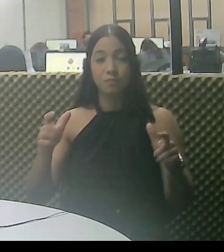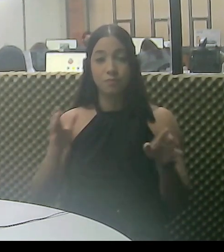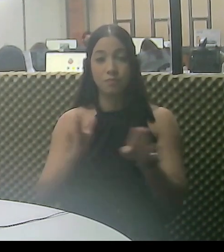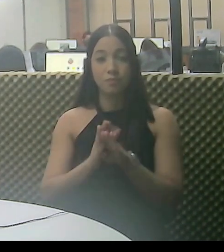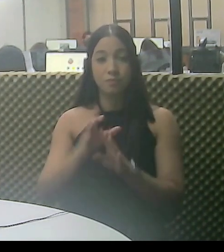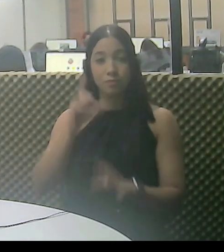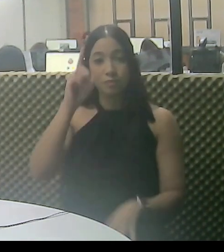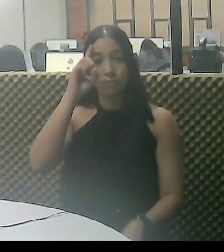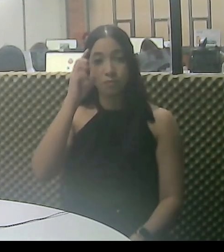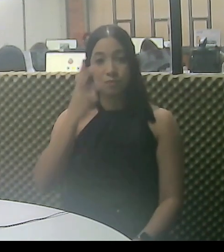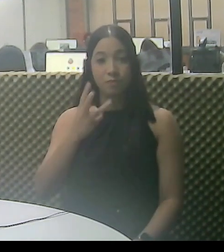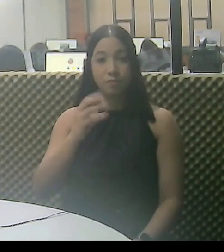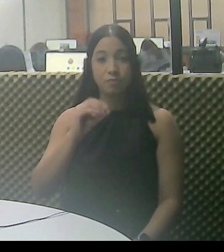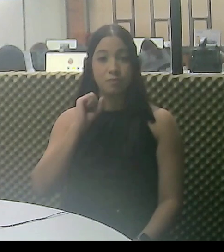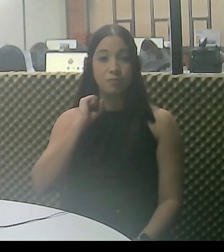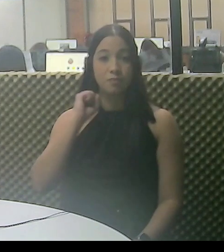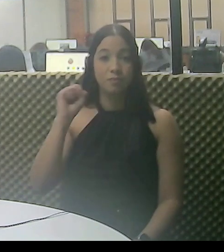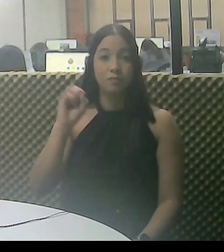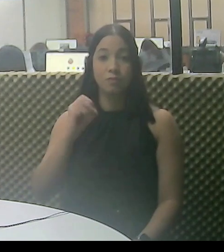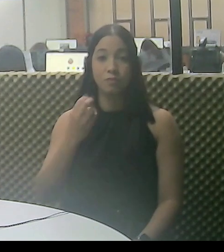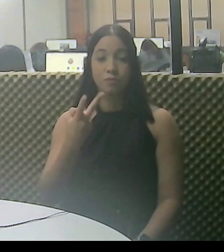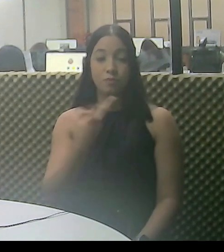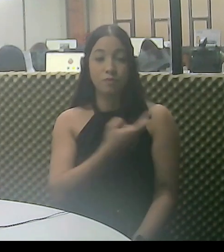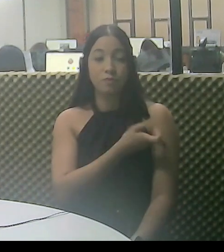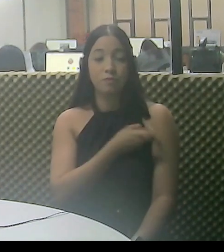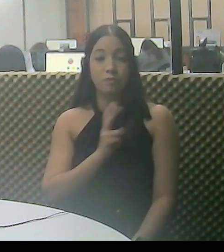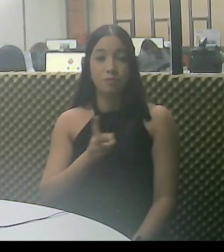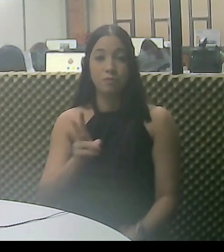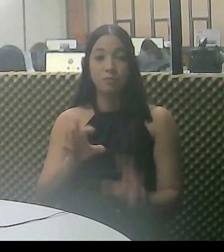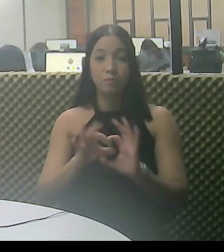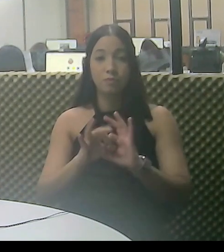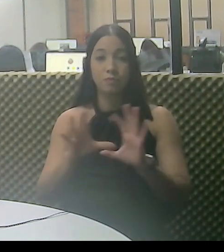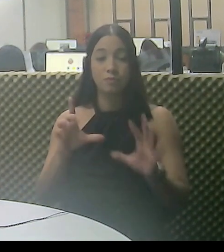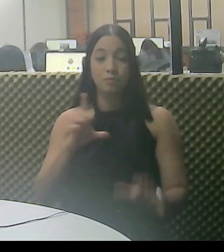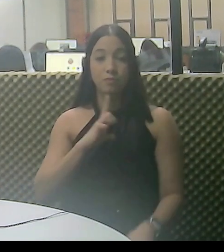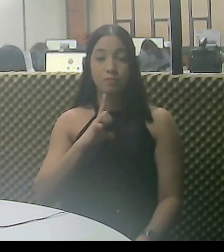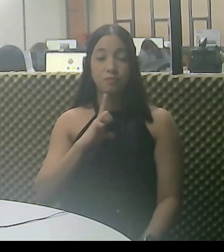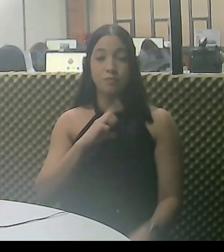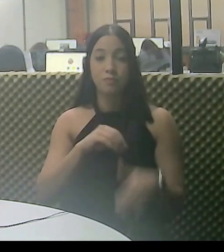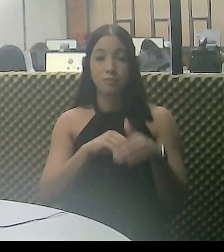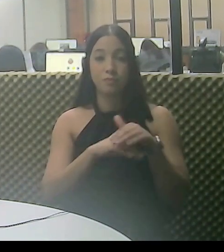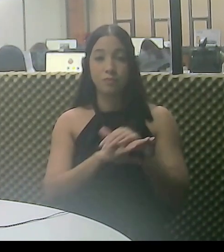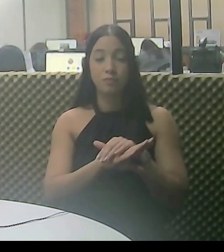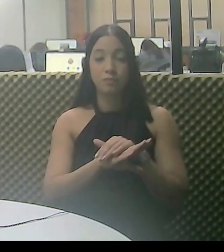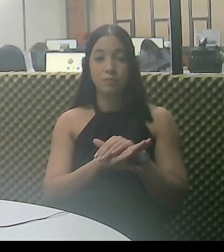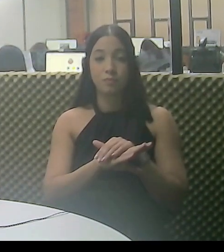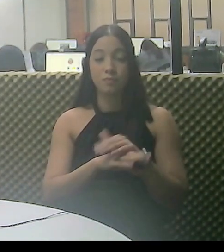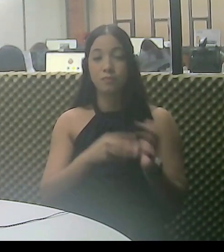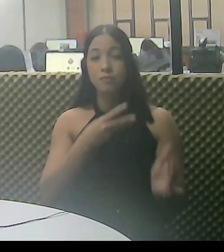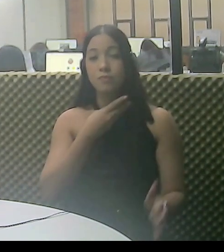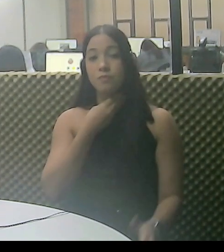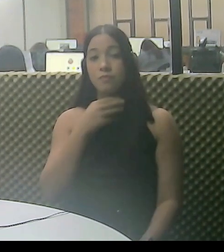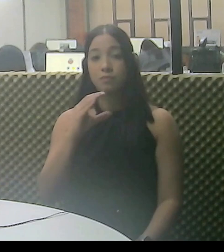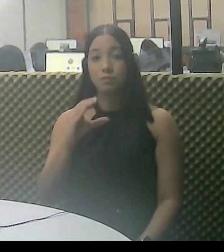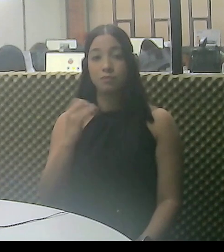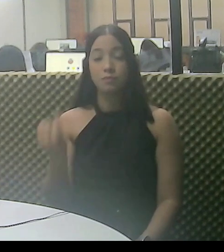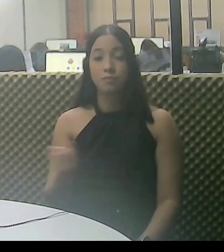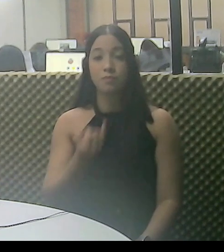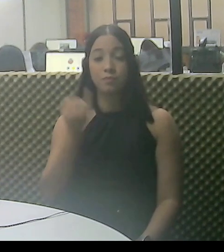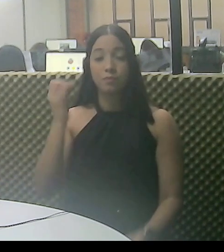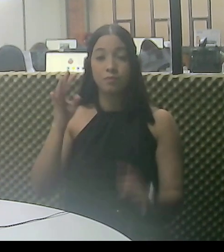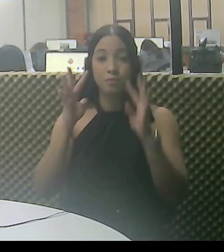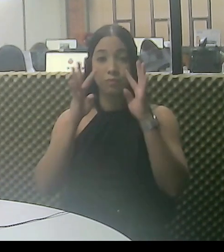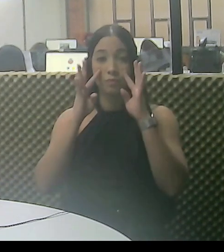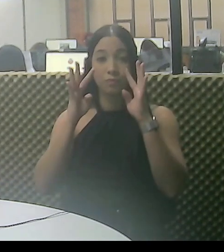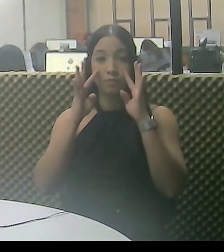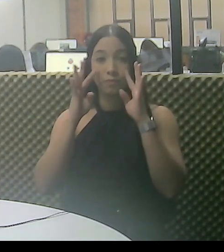dia 30 de abril ou enquanto as doses estiverem em estoque. Ao procurar a meningocócica C, é importante ter